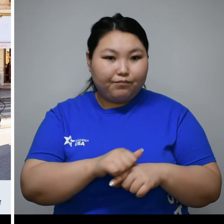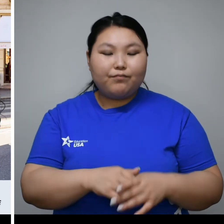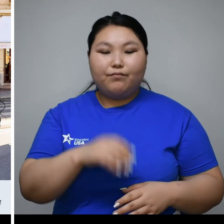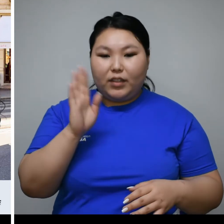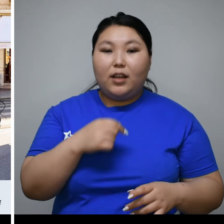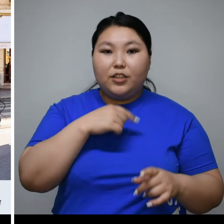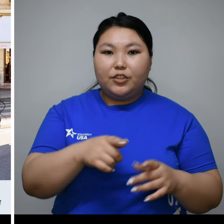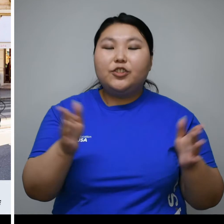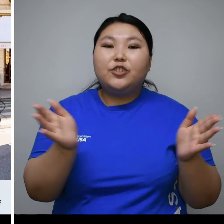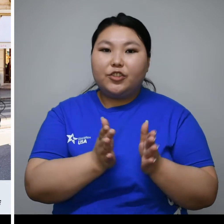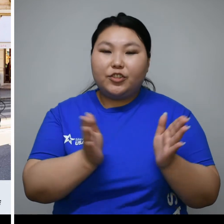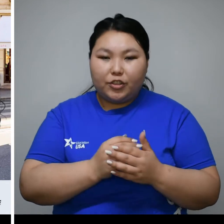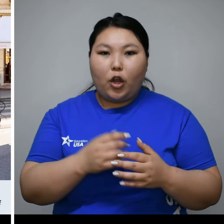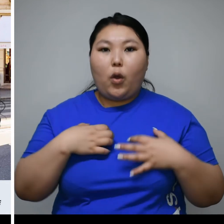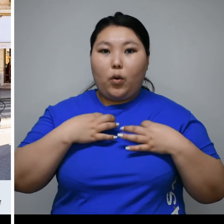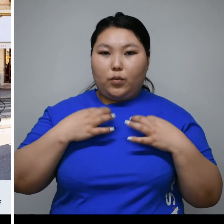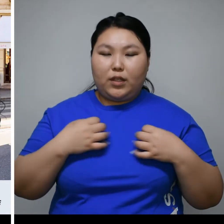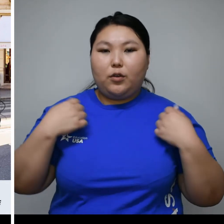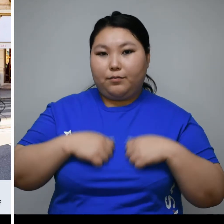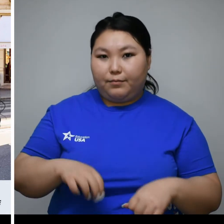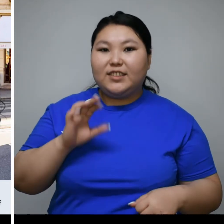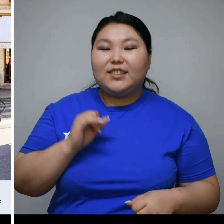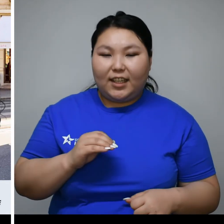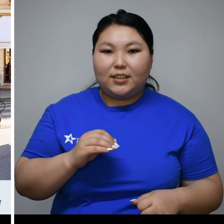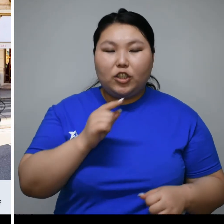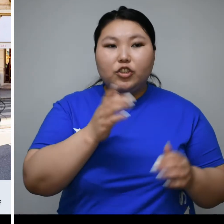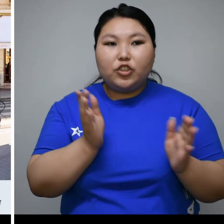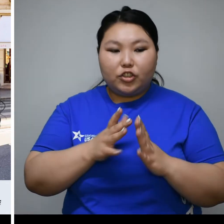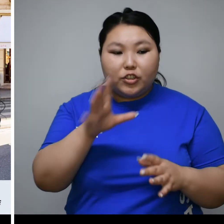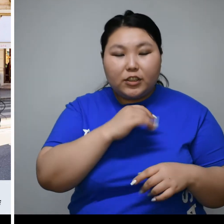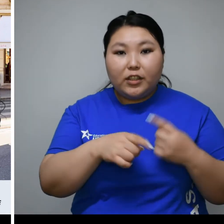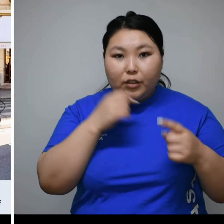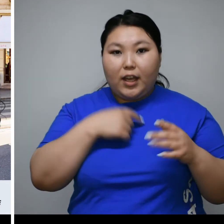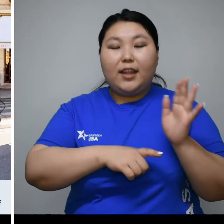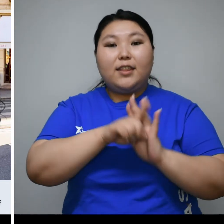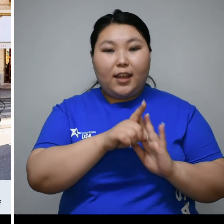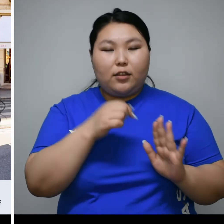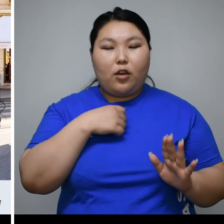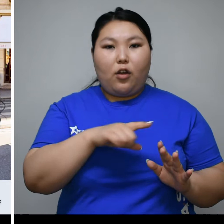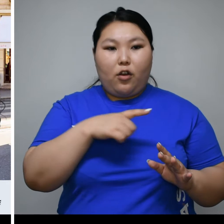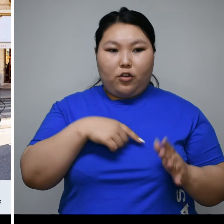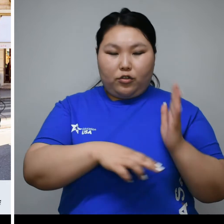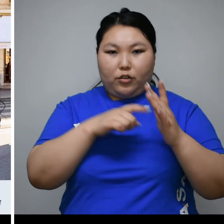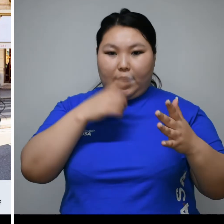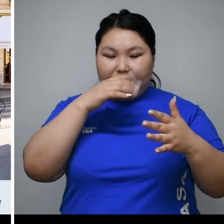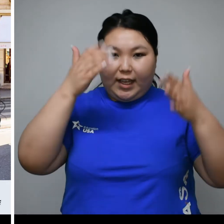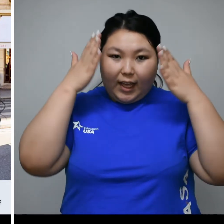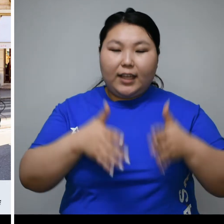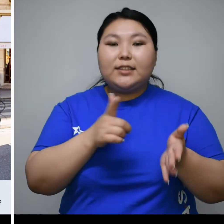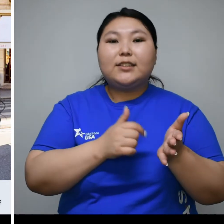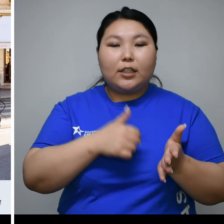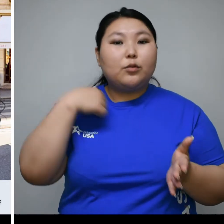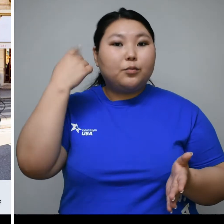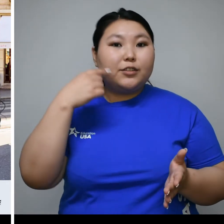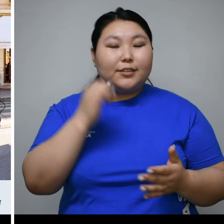бэлтэх тий тэр жижиг одоо хувцсаа яаж өмсөх гэх мэтлэн жижиг зүйлсээсээ эхлээд тэр өдөртөө маш анхаарах хэрэгтэй